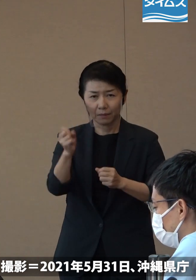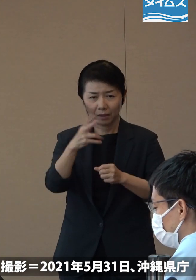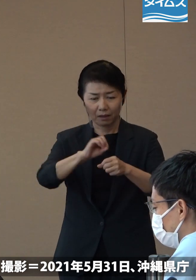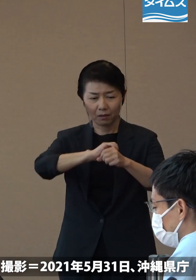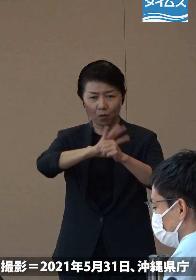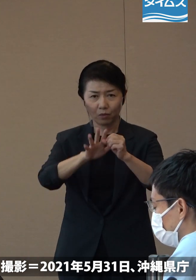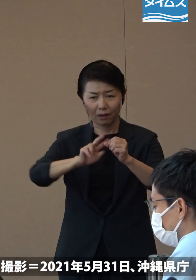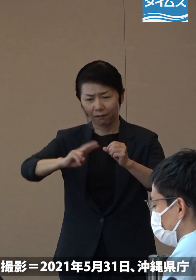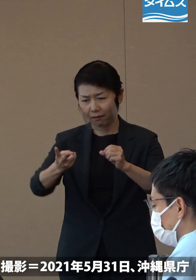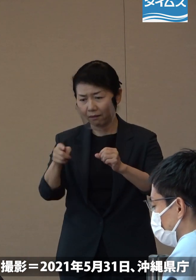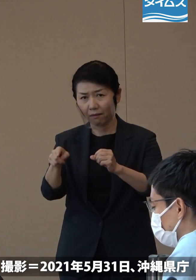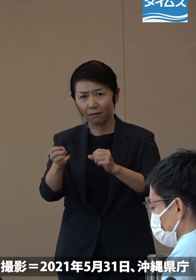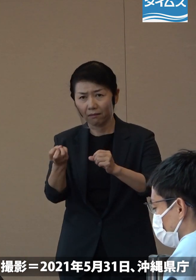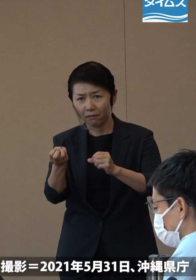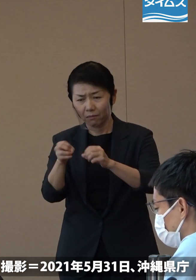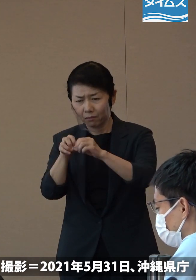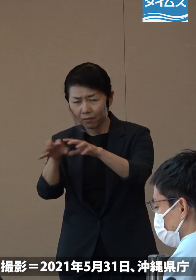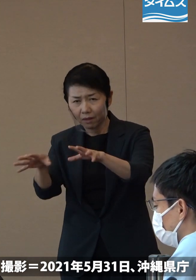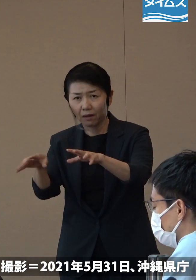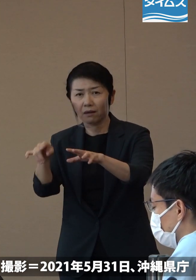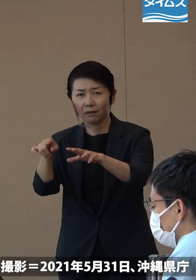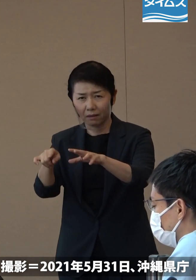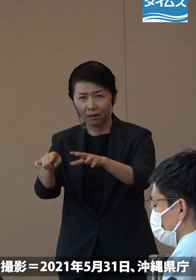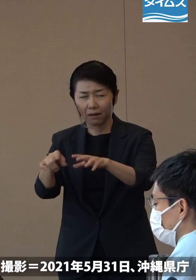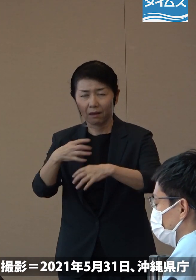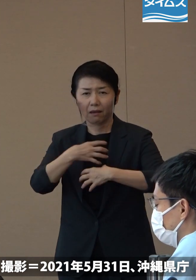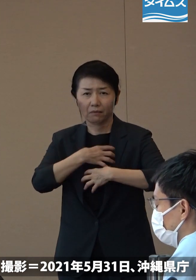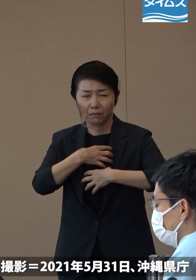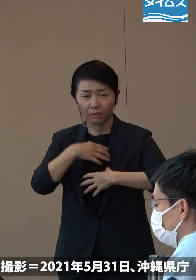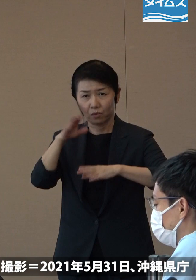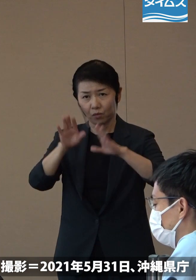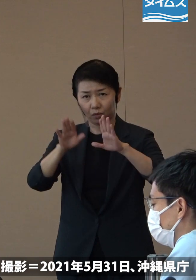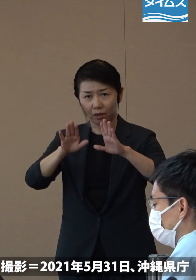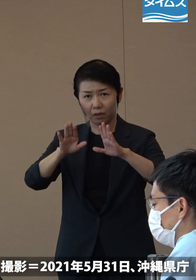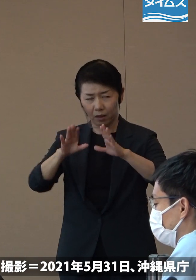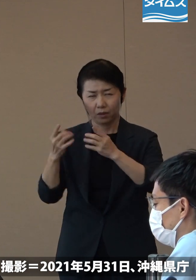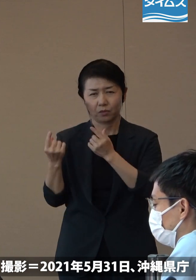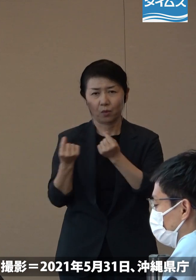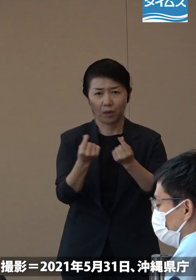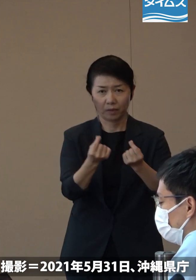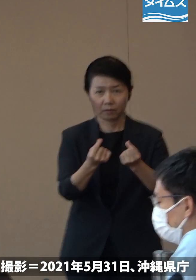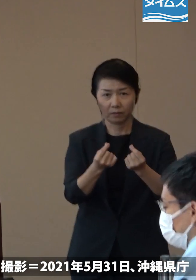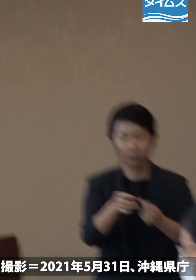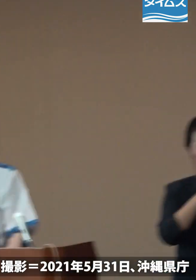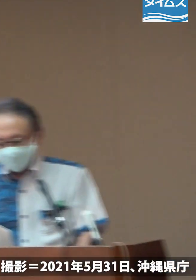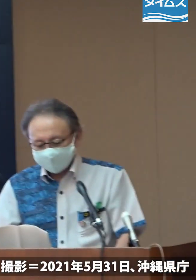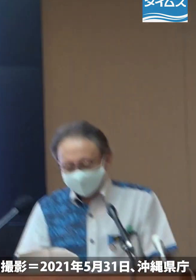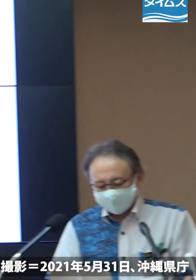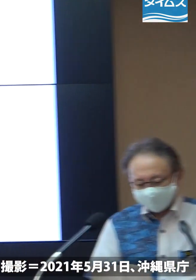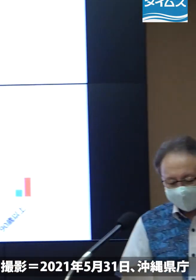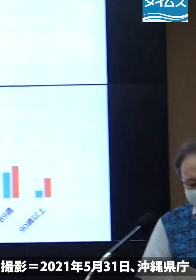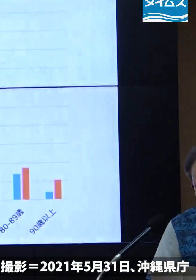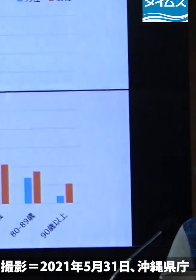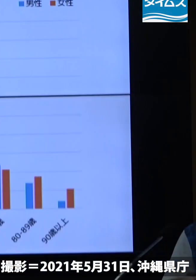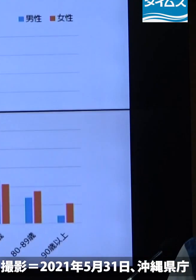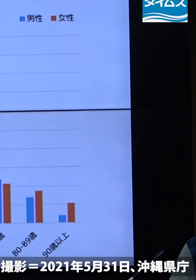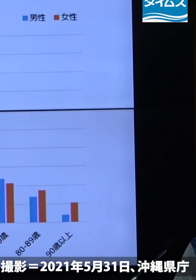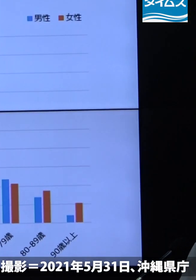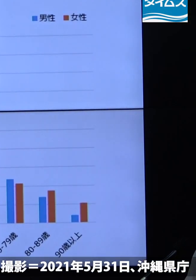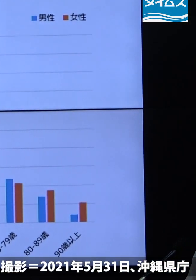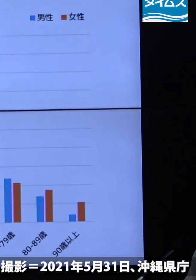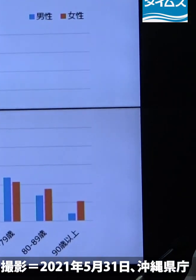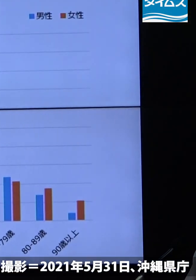み、感染拡大局面から脱しておりません。依然として20代30代の感染拡大が抑えられ